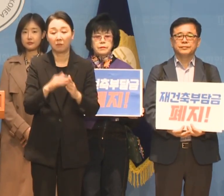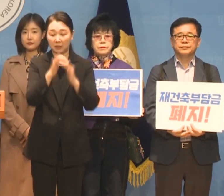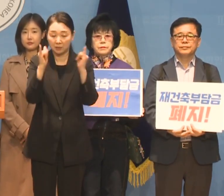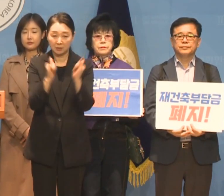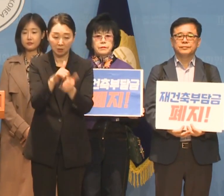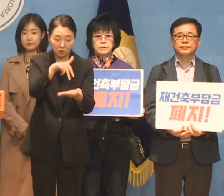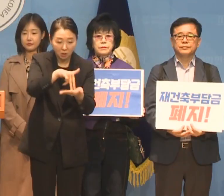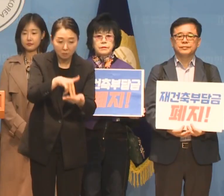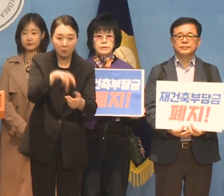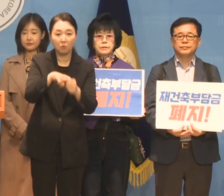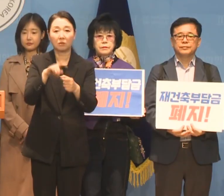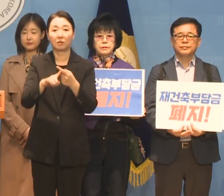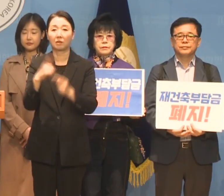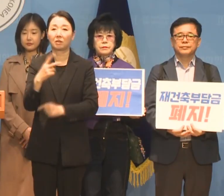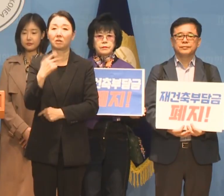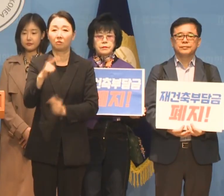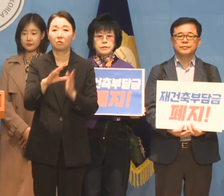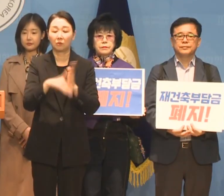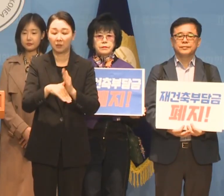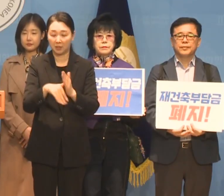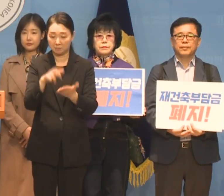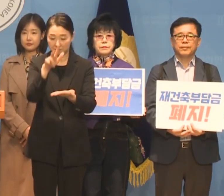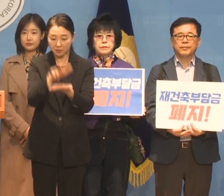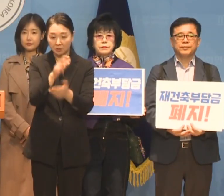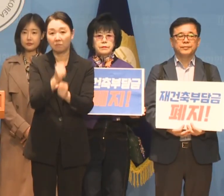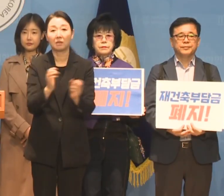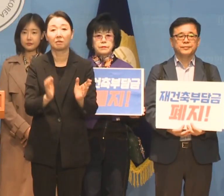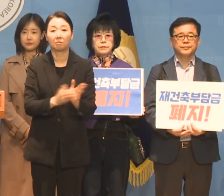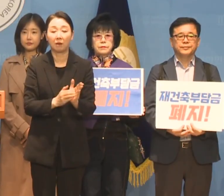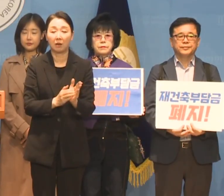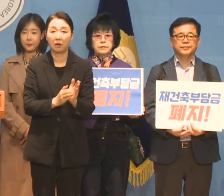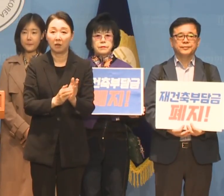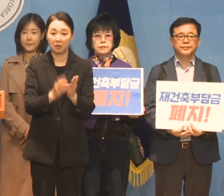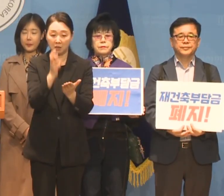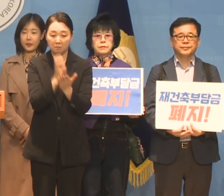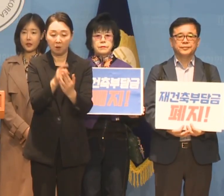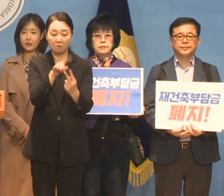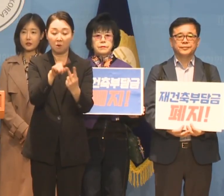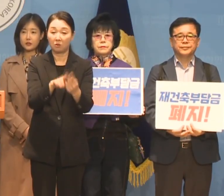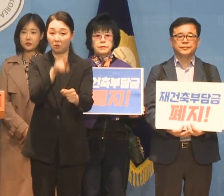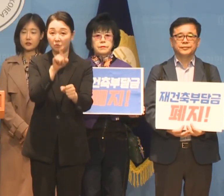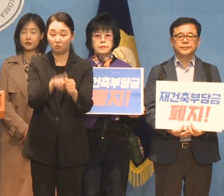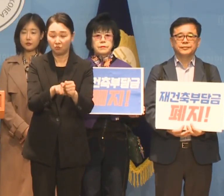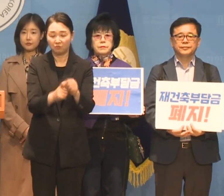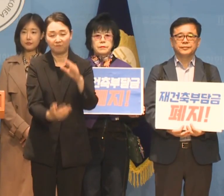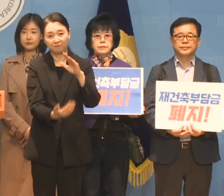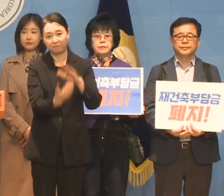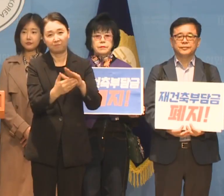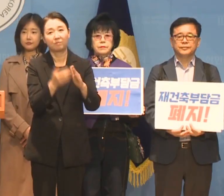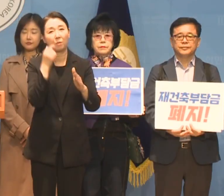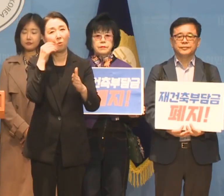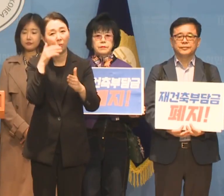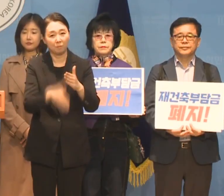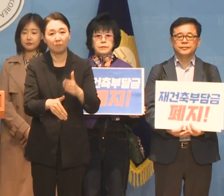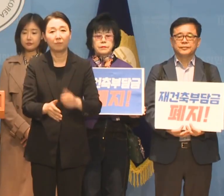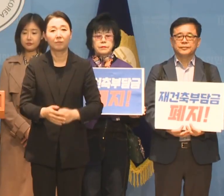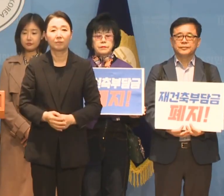형평을 목적으로 2006년에 제정이 됐지만 두 가지 법의 목적을 모두 달성하지 못하고